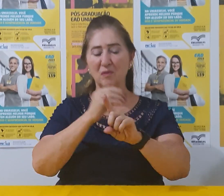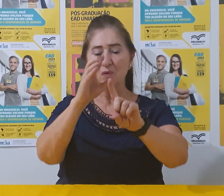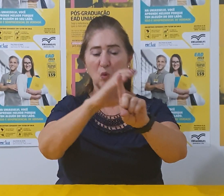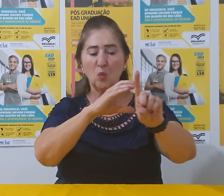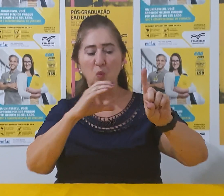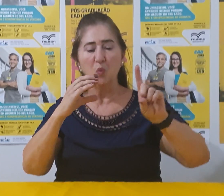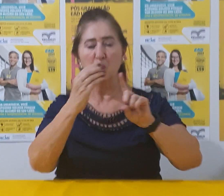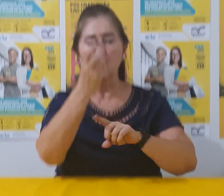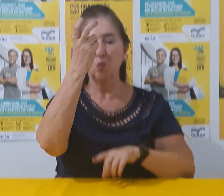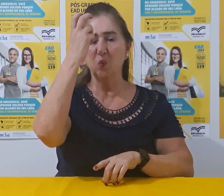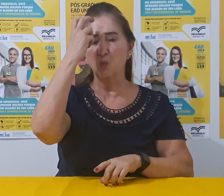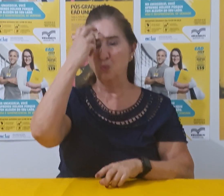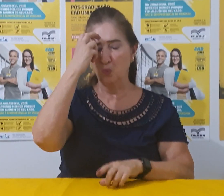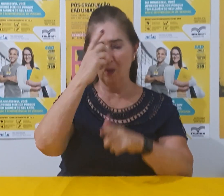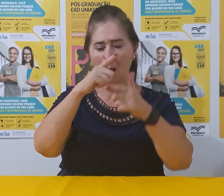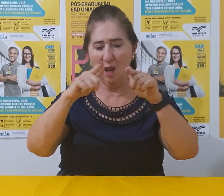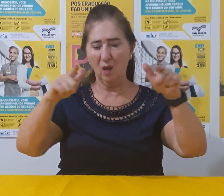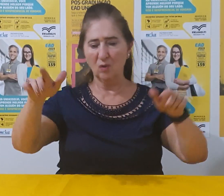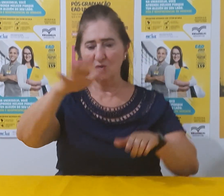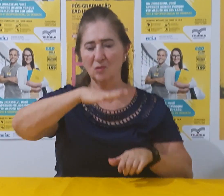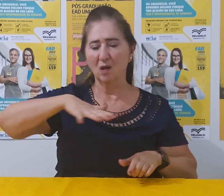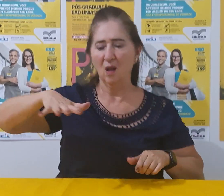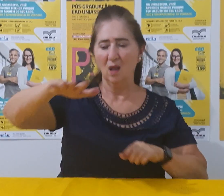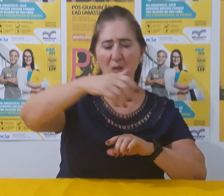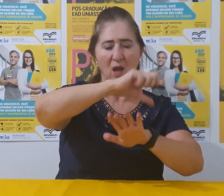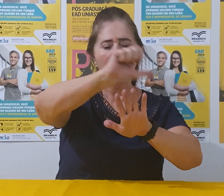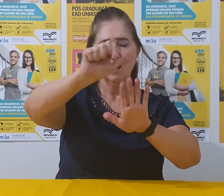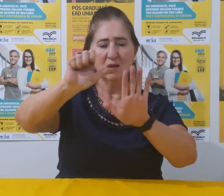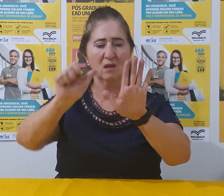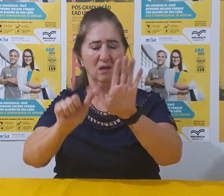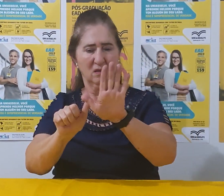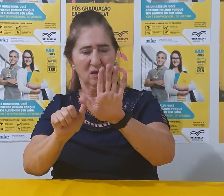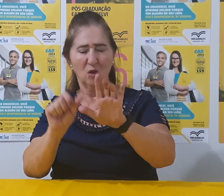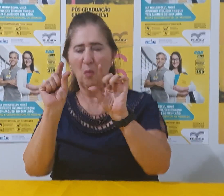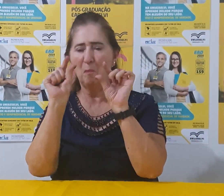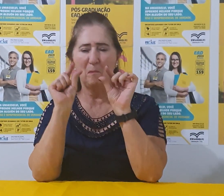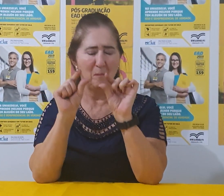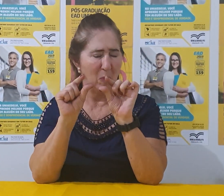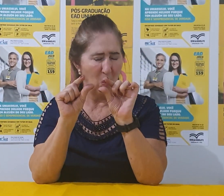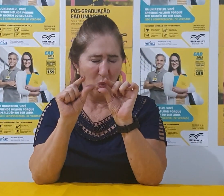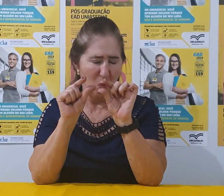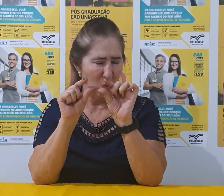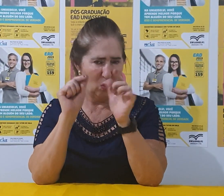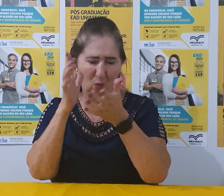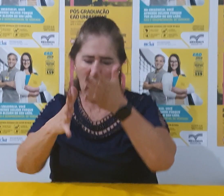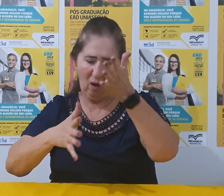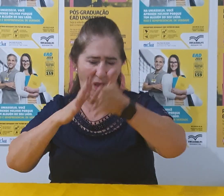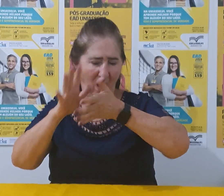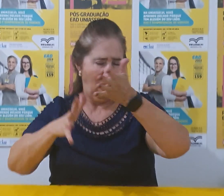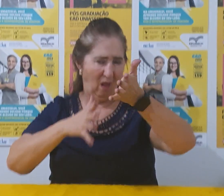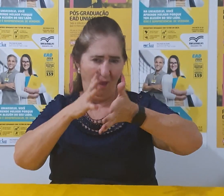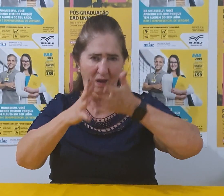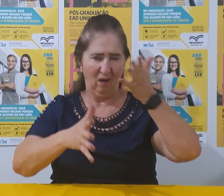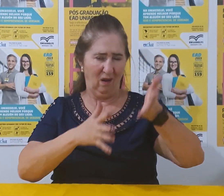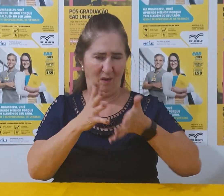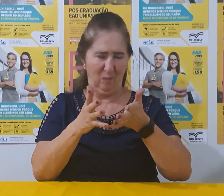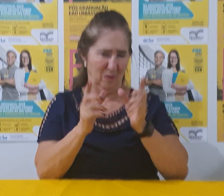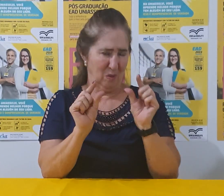pouco conhecida e a qual demanda muitos estudos para a proficiência. Nesse sentido,